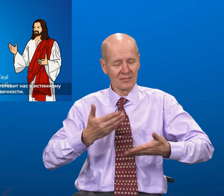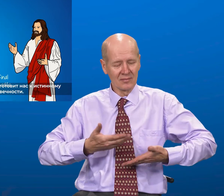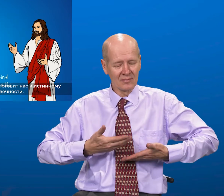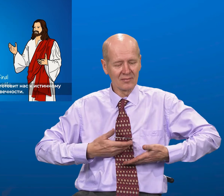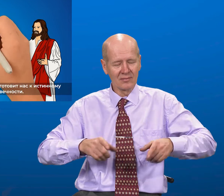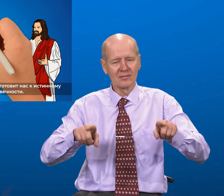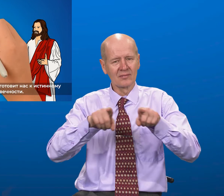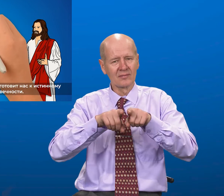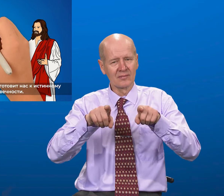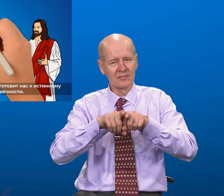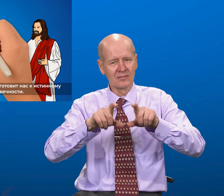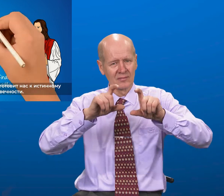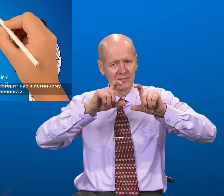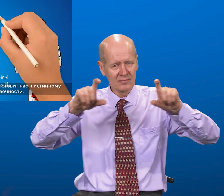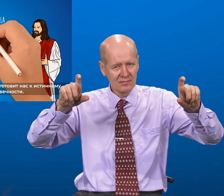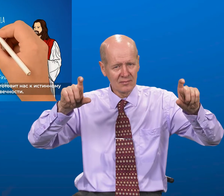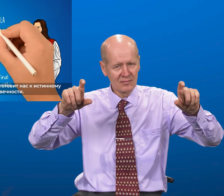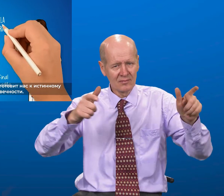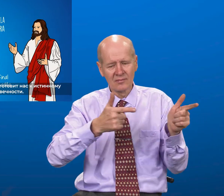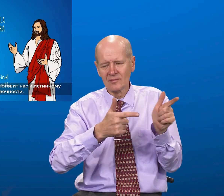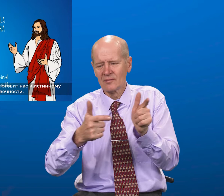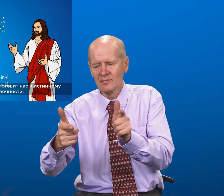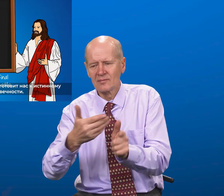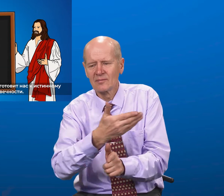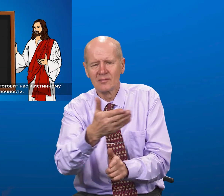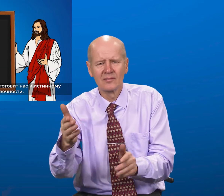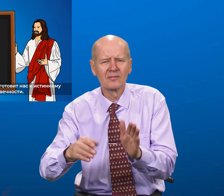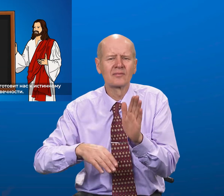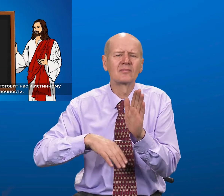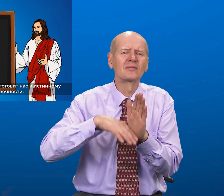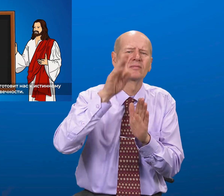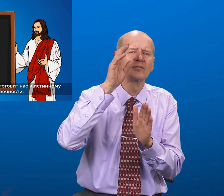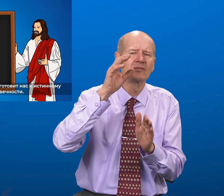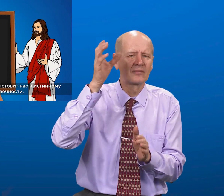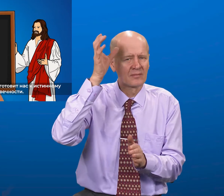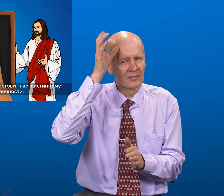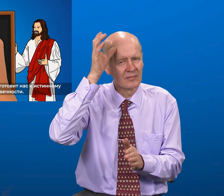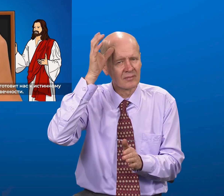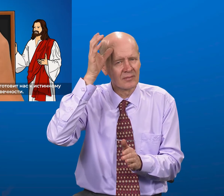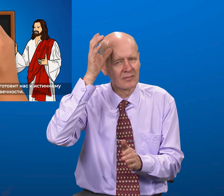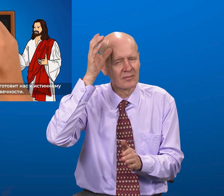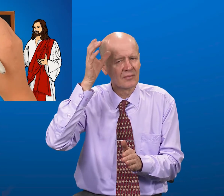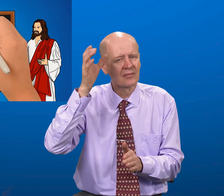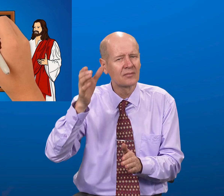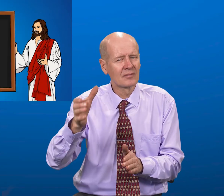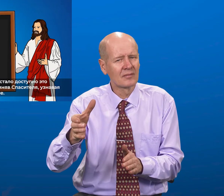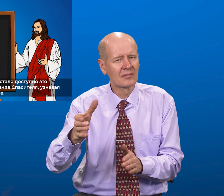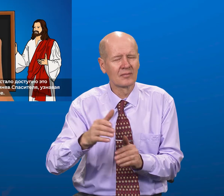жизнь подобна школе, которая готовит нас к истинному, высшему образованию – школе